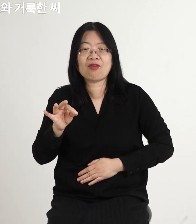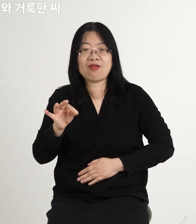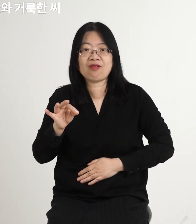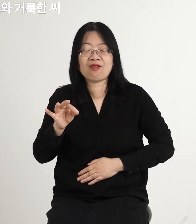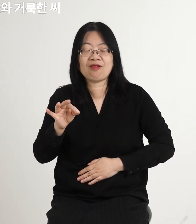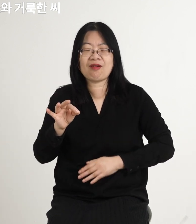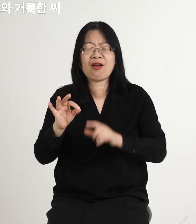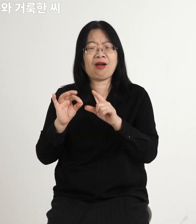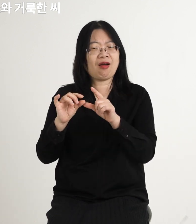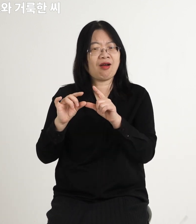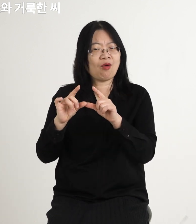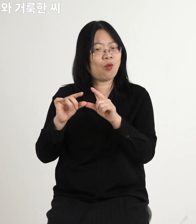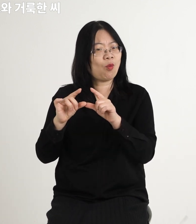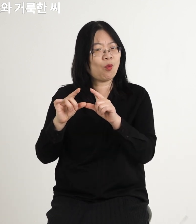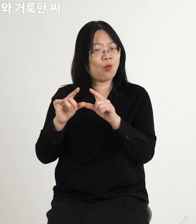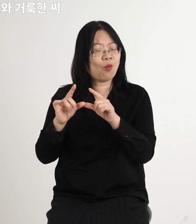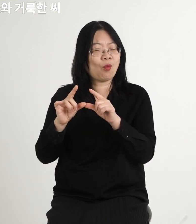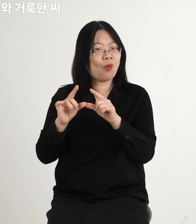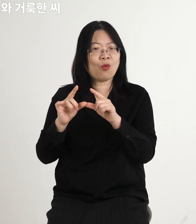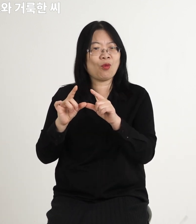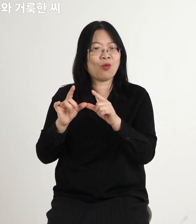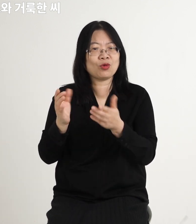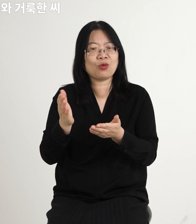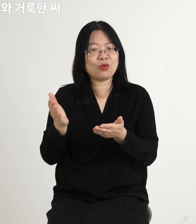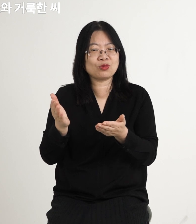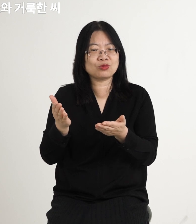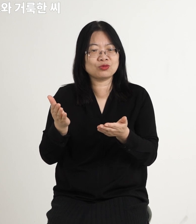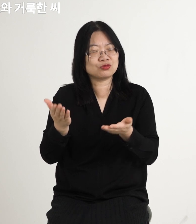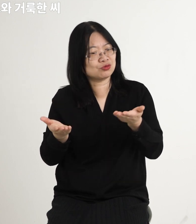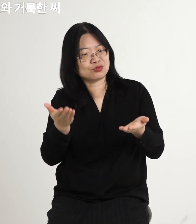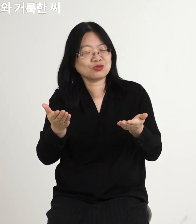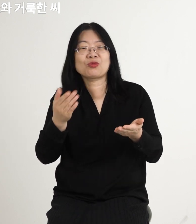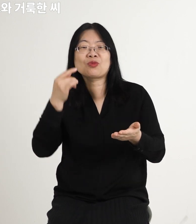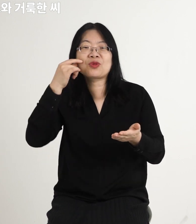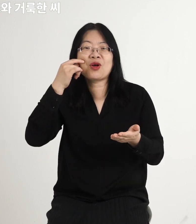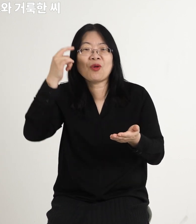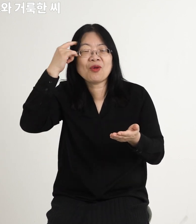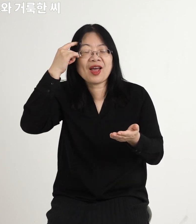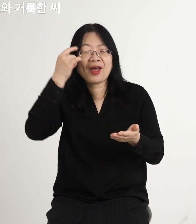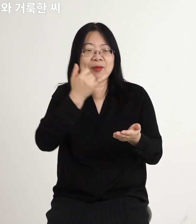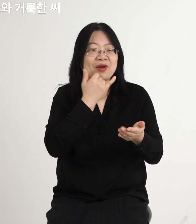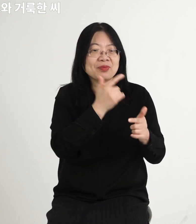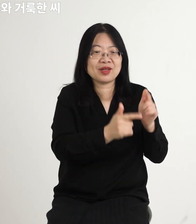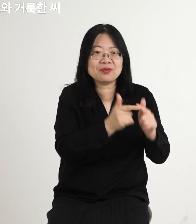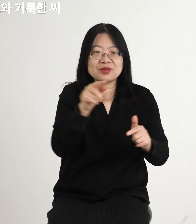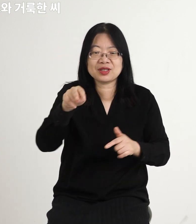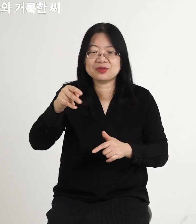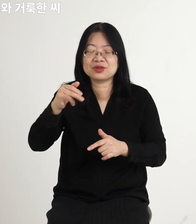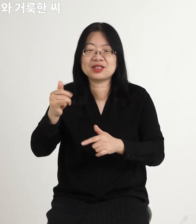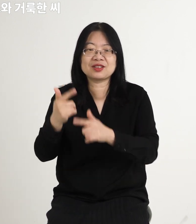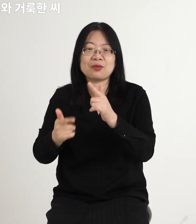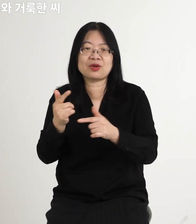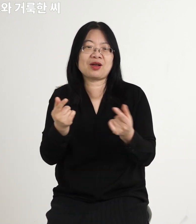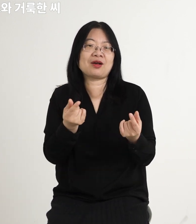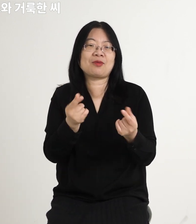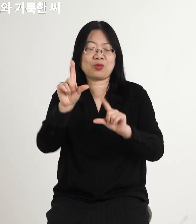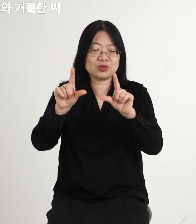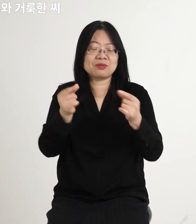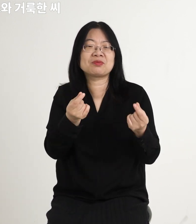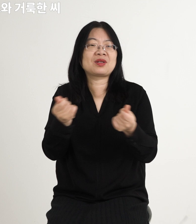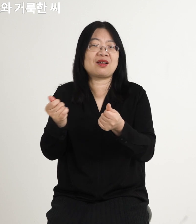거의 구분을 못해요. 아주 비슷해요. 그래서 이 밤나무와 상수리 나무에